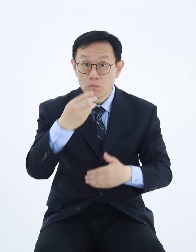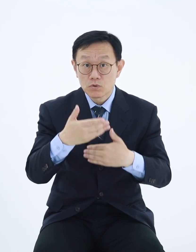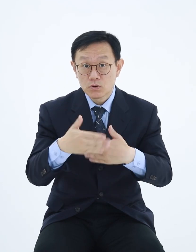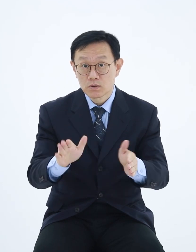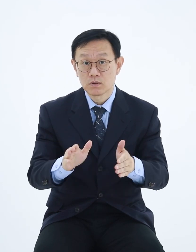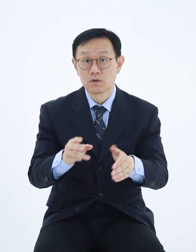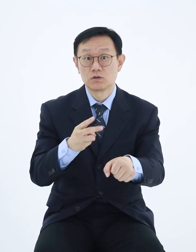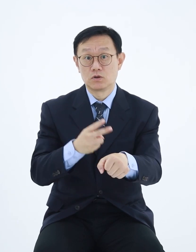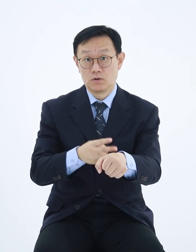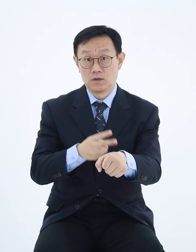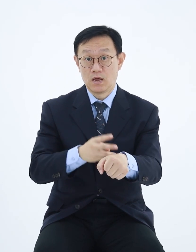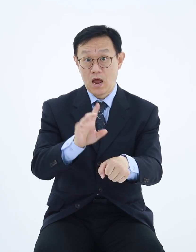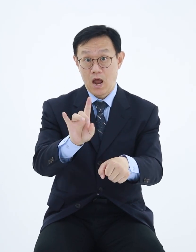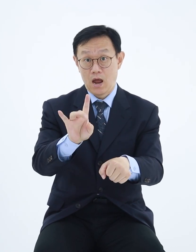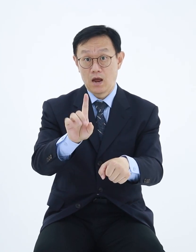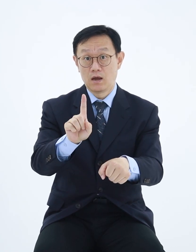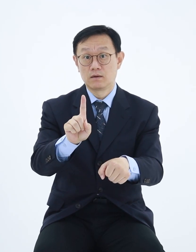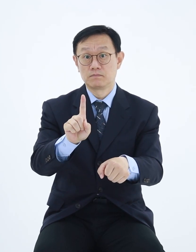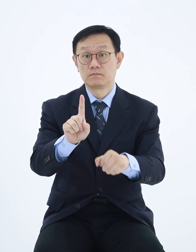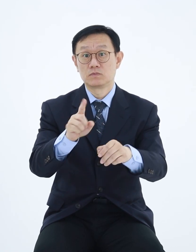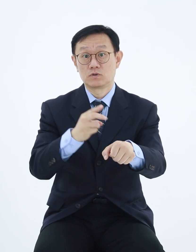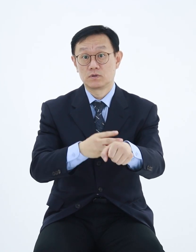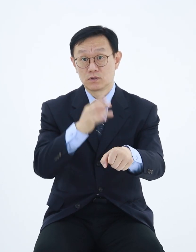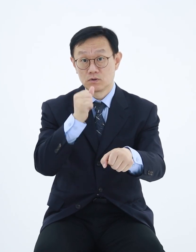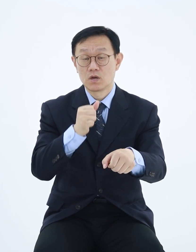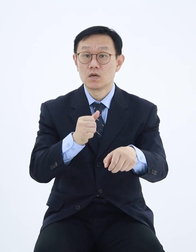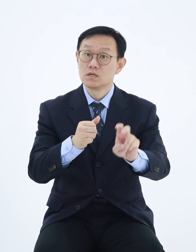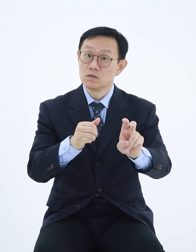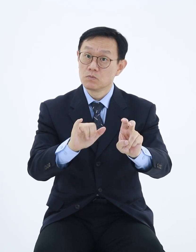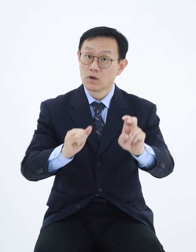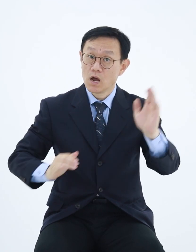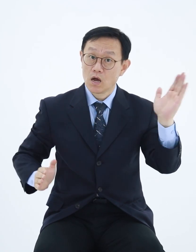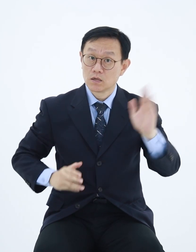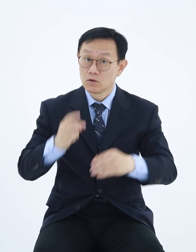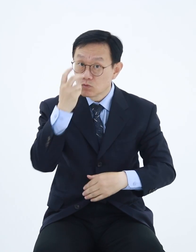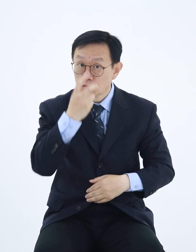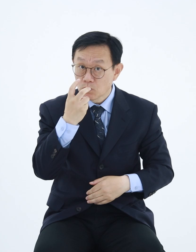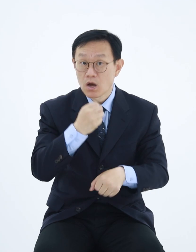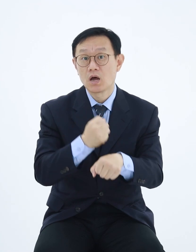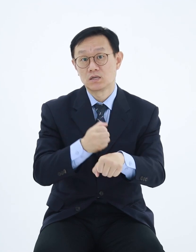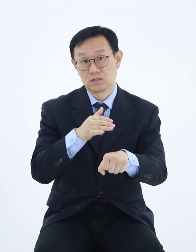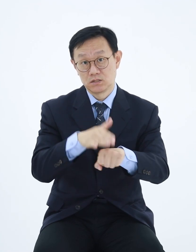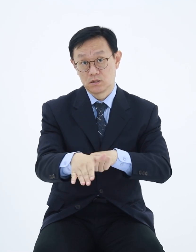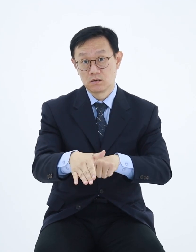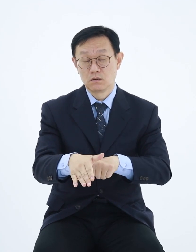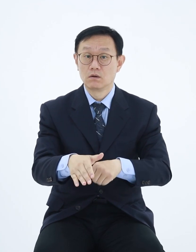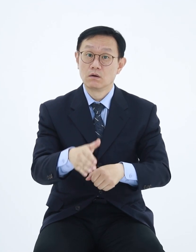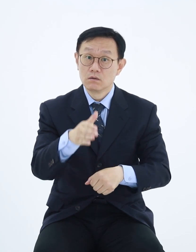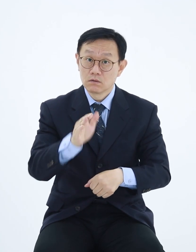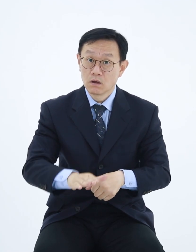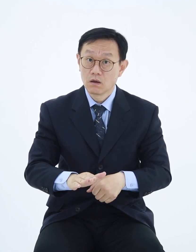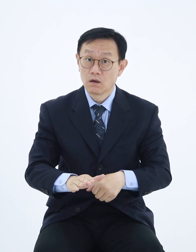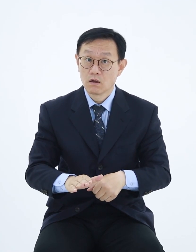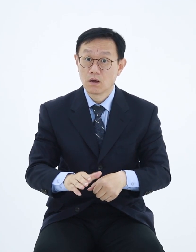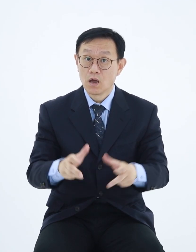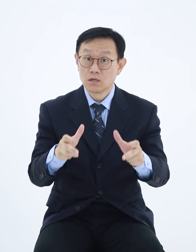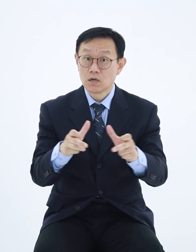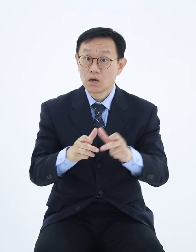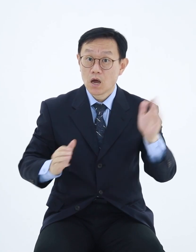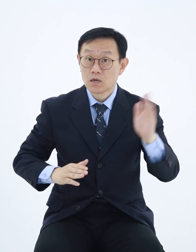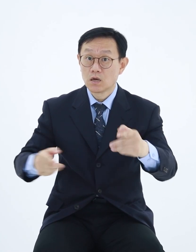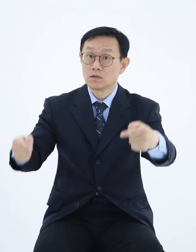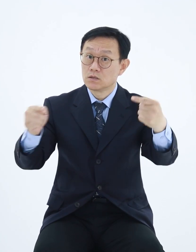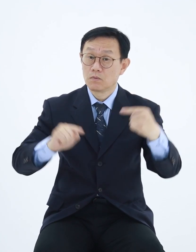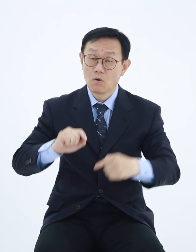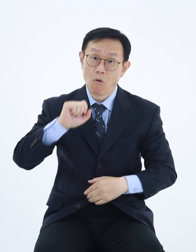돌봄교실에는 돌봄 전담사 1명이 배치되어 20여 명의 학생들을 돌보게 되는데 이는 현실적으로 장애 학생의 참여를 어렵게